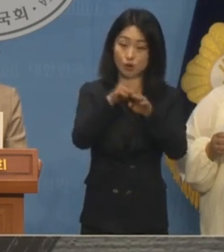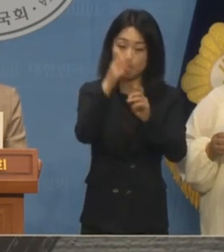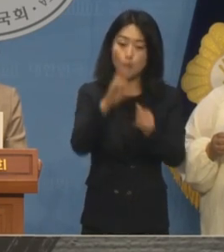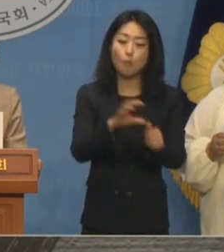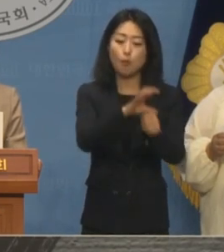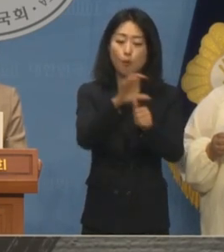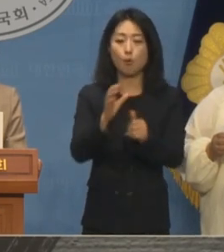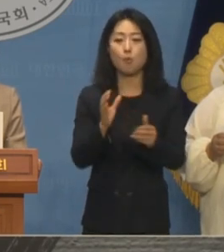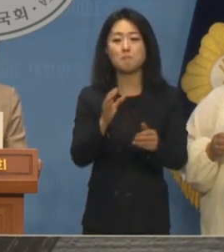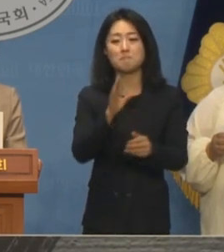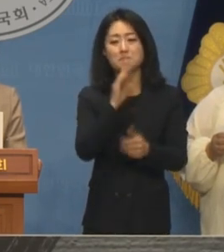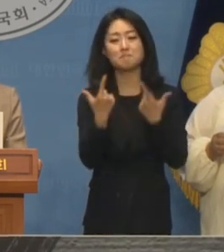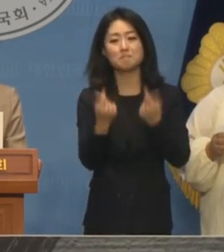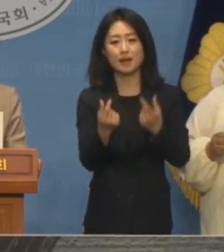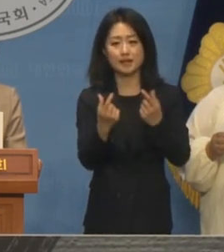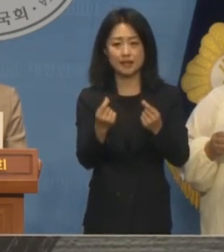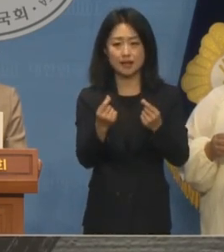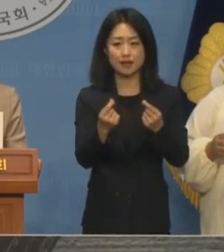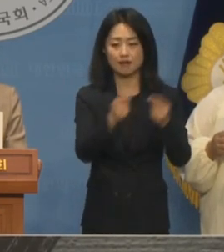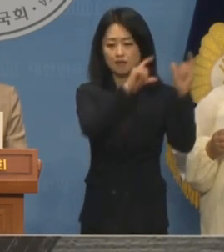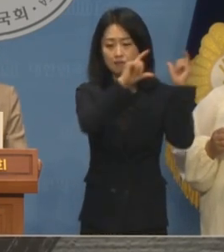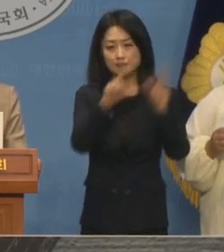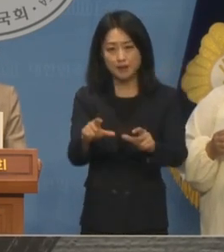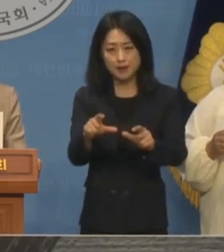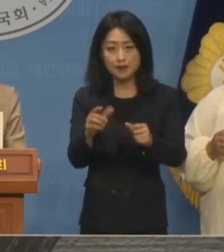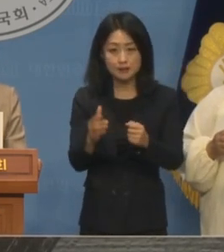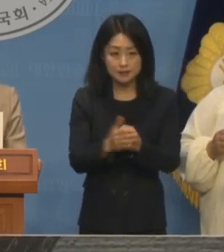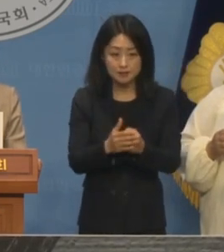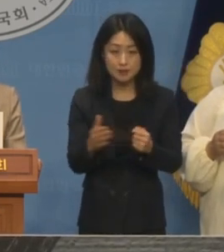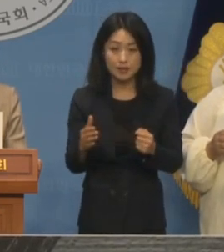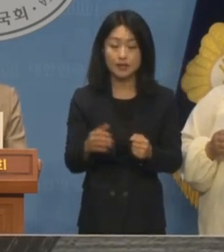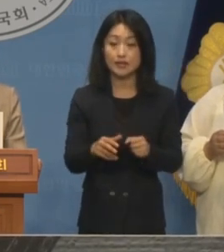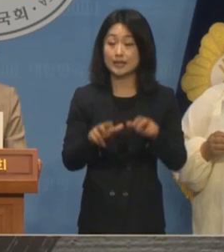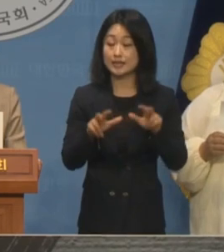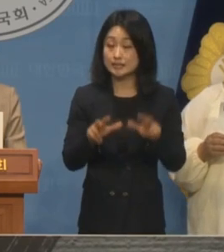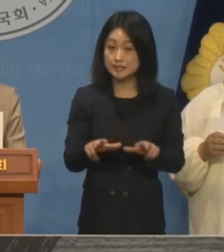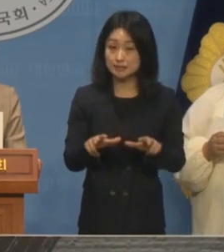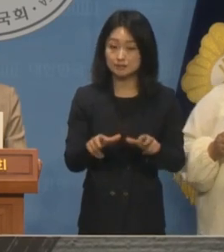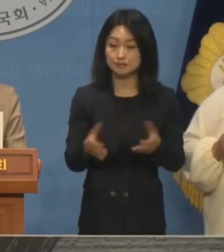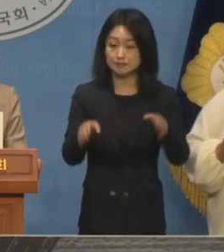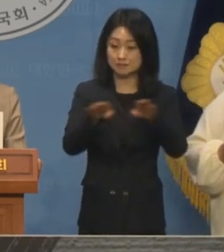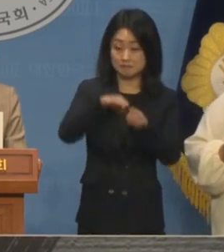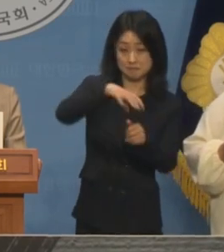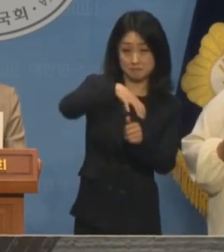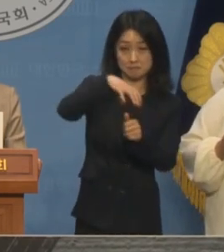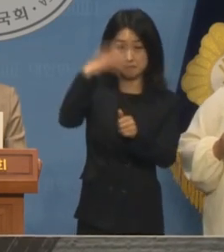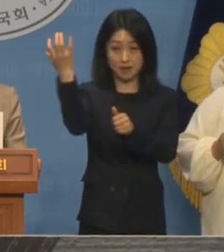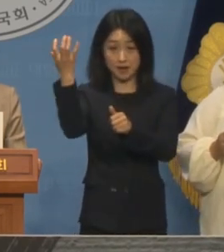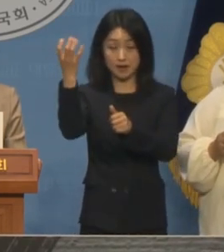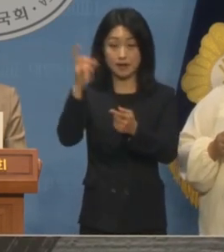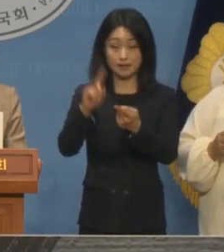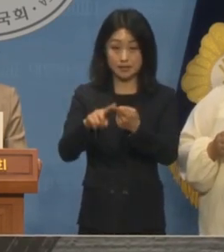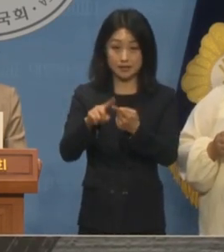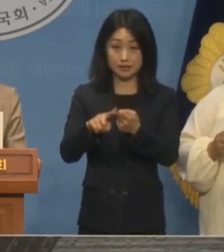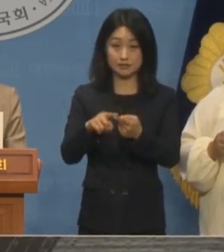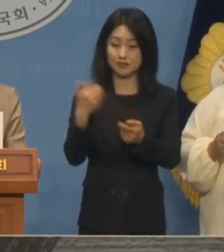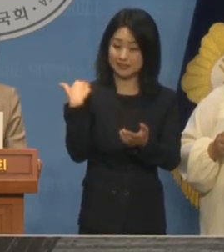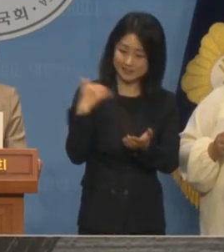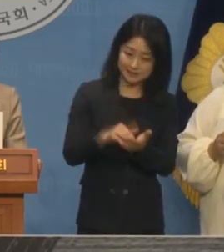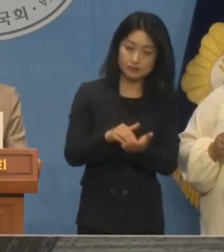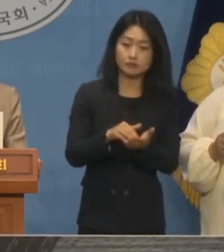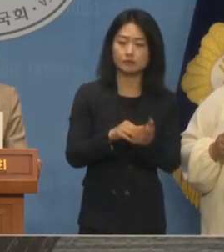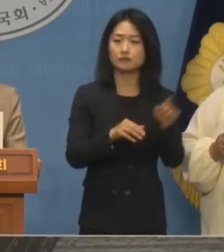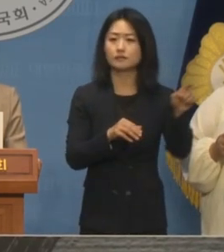적합하다는 반인권적 판단으로 탈시설 정책 축소 및 폐지를 주장하는 것은